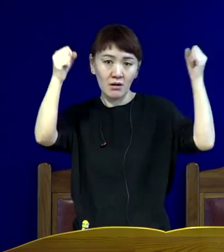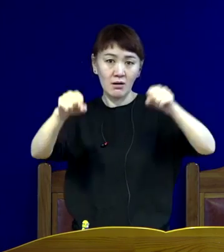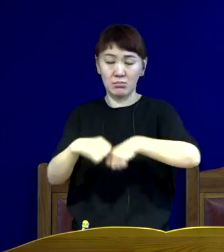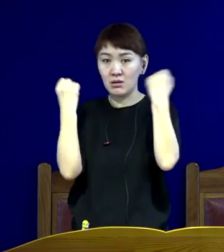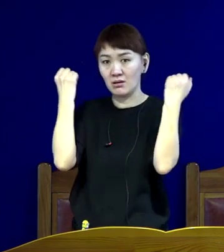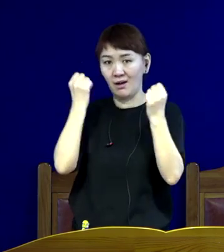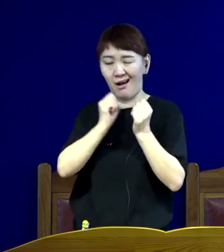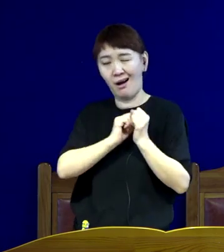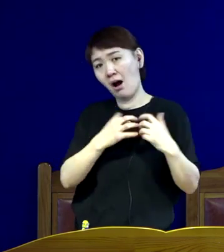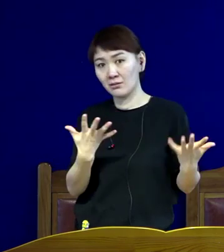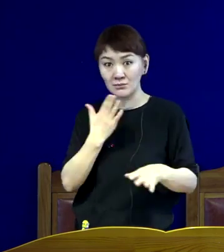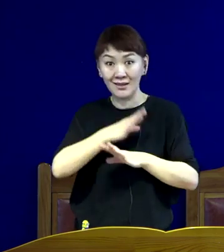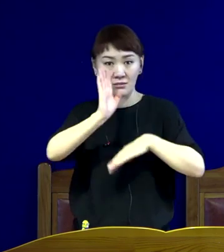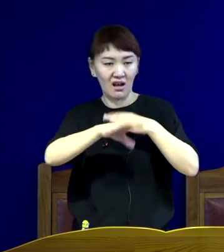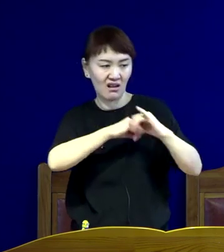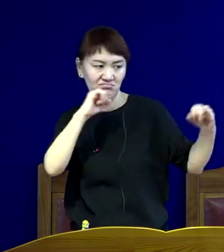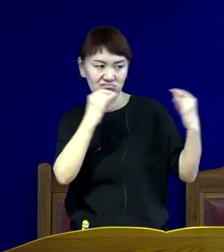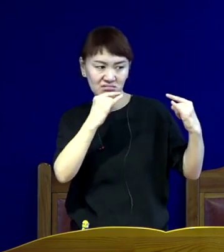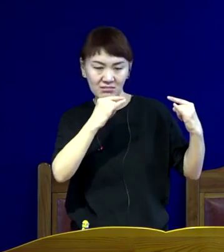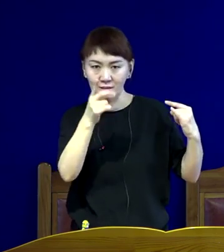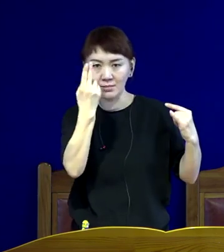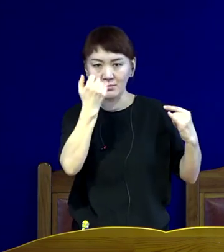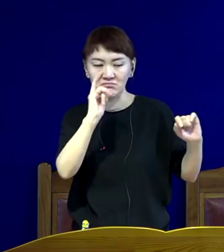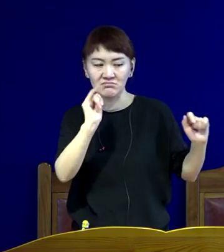өнгөрөхийн ирэхээр дайсан болгож